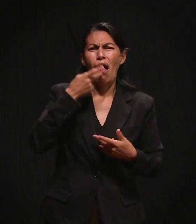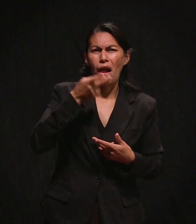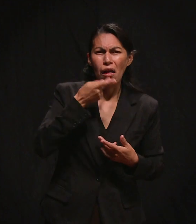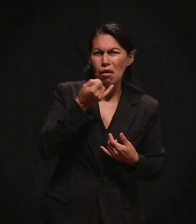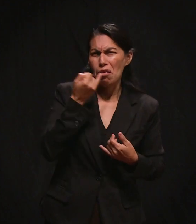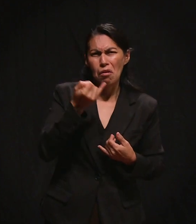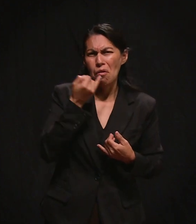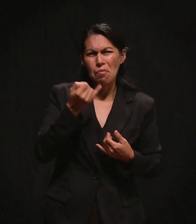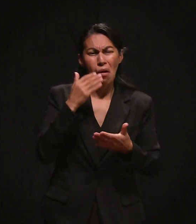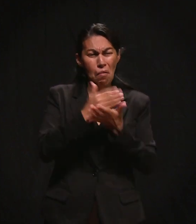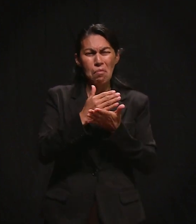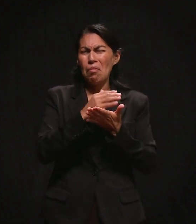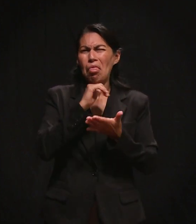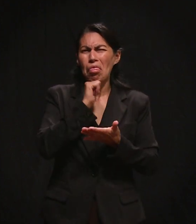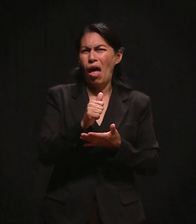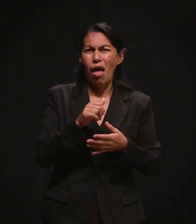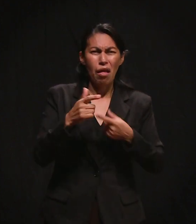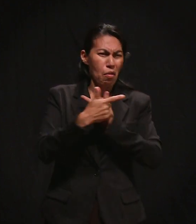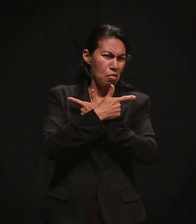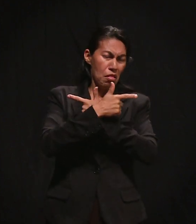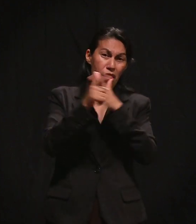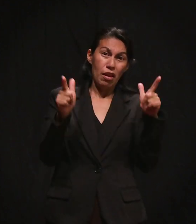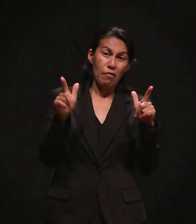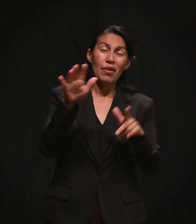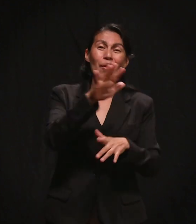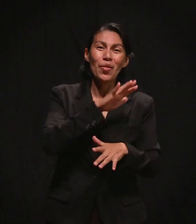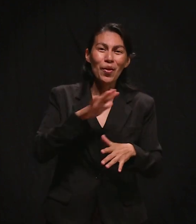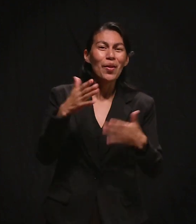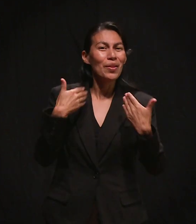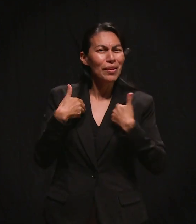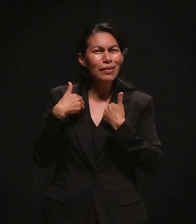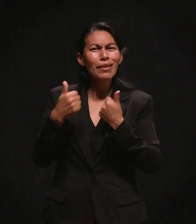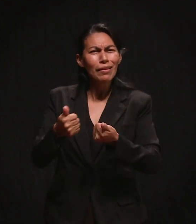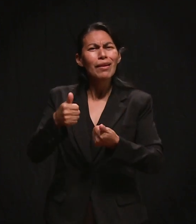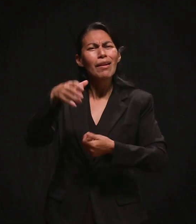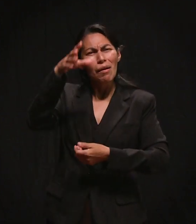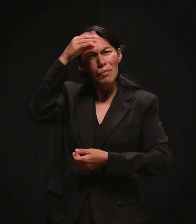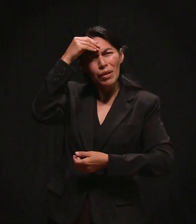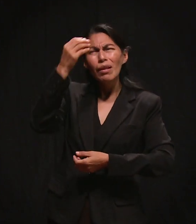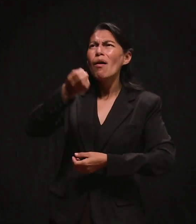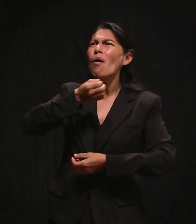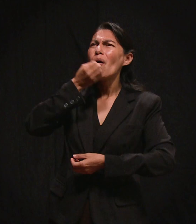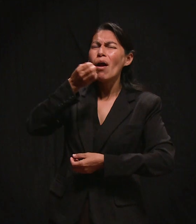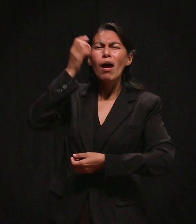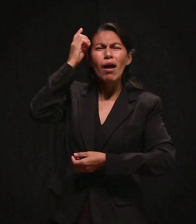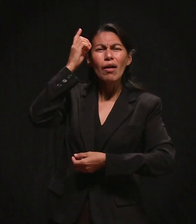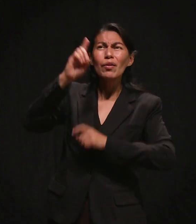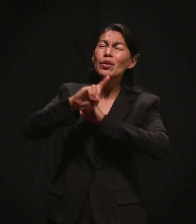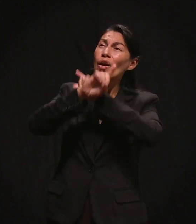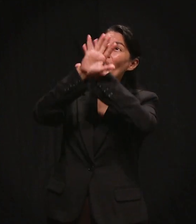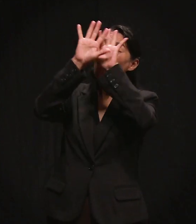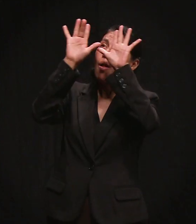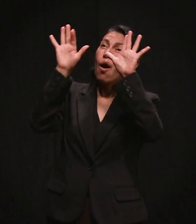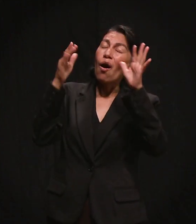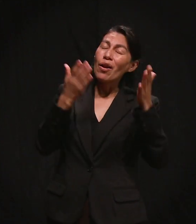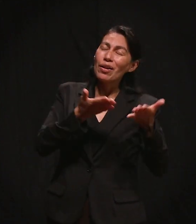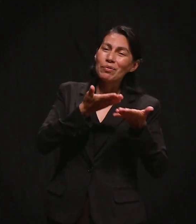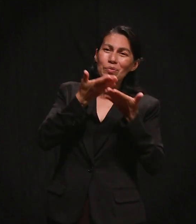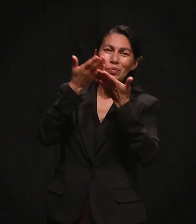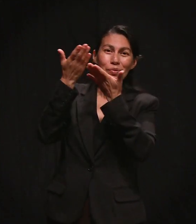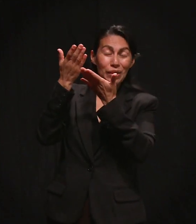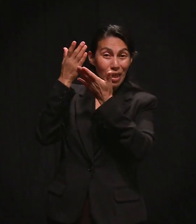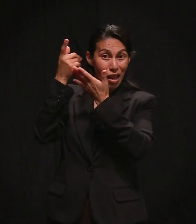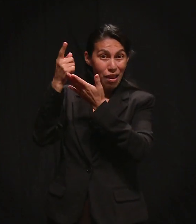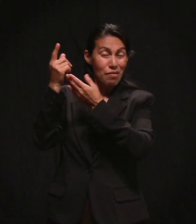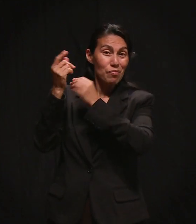de personas que oran por el bienestar los unos por los otros para que la gloria de Dios se manifieste en todos